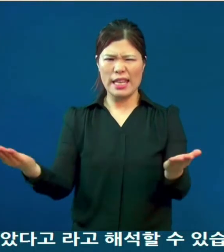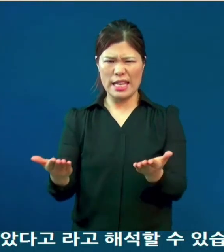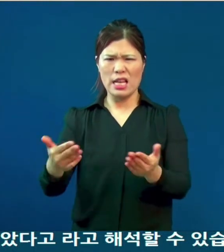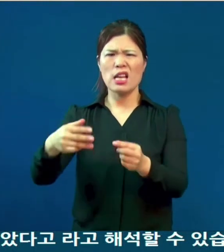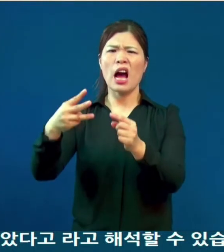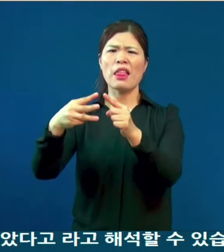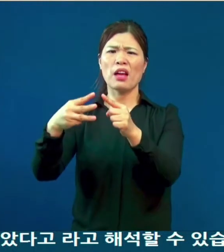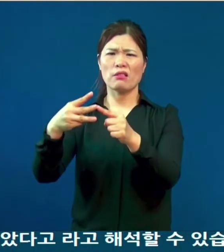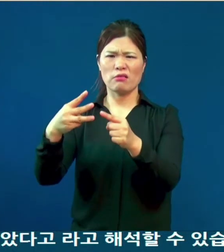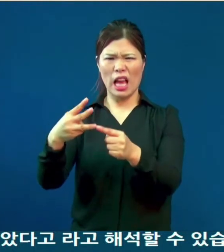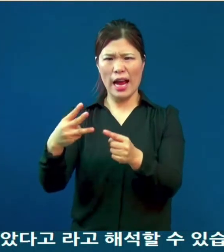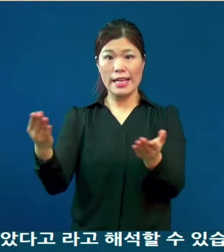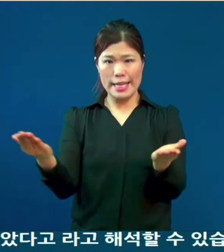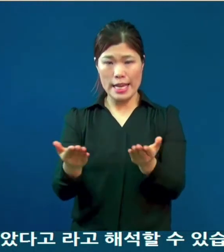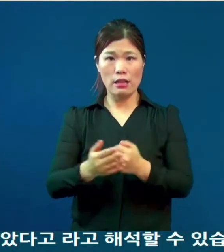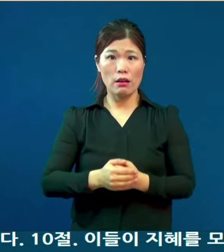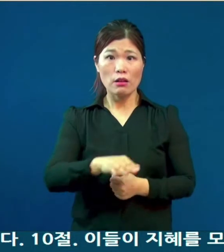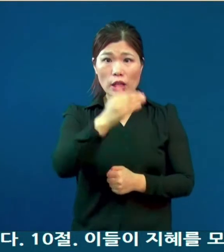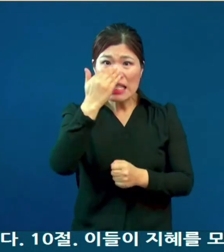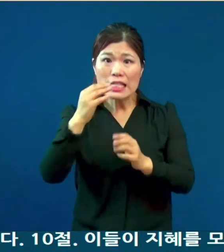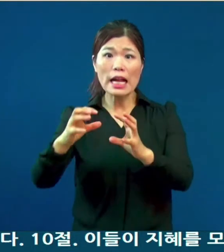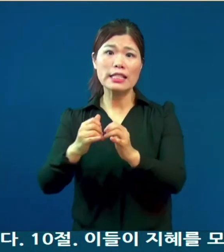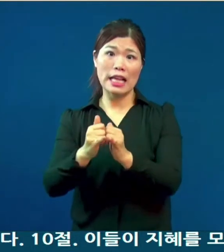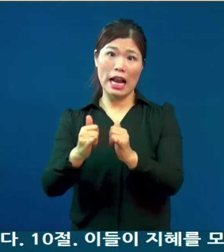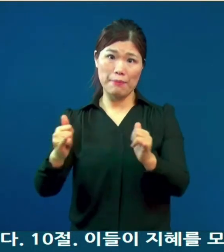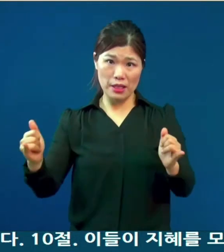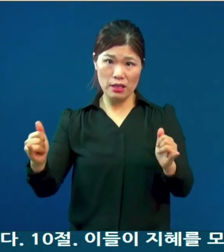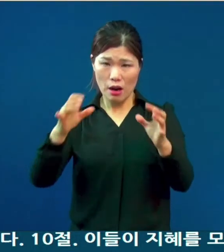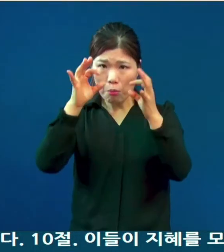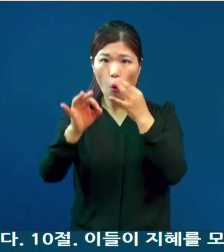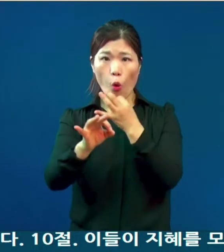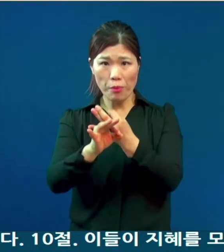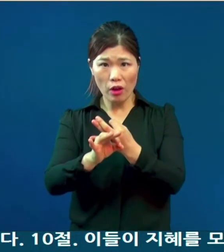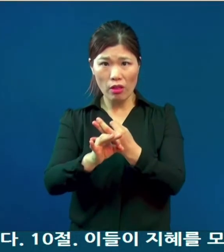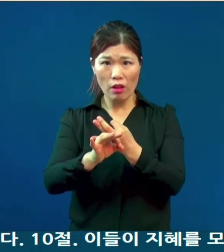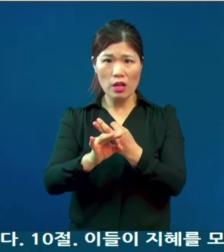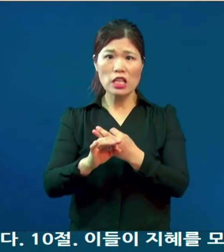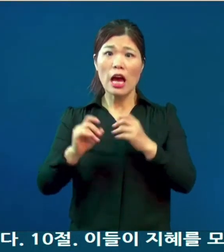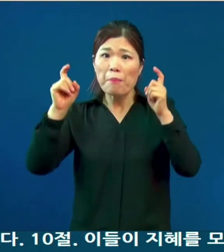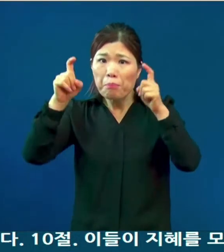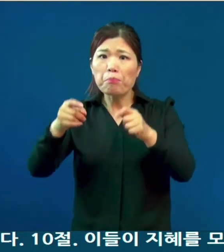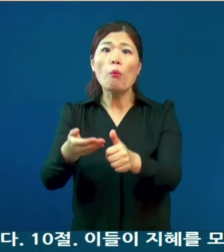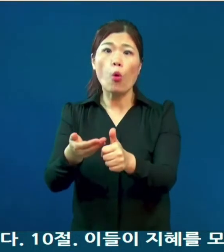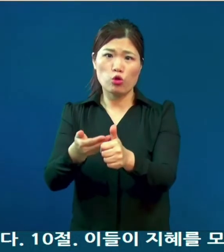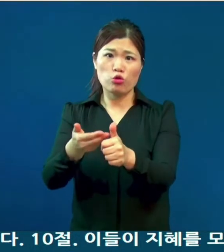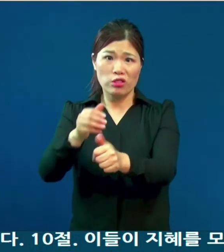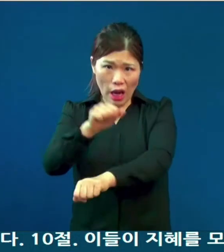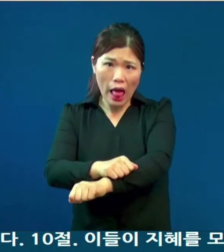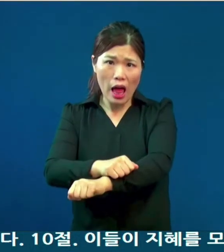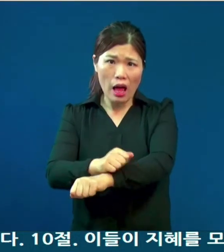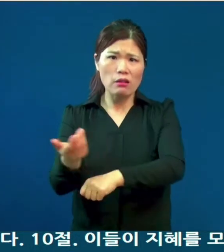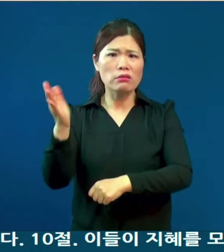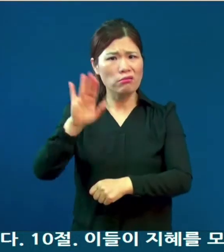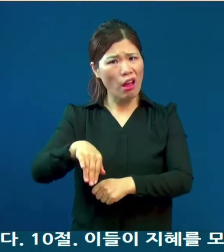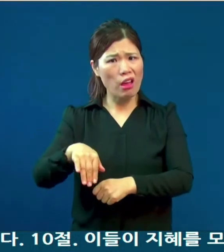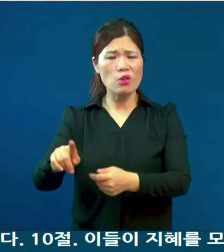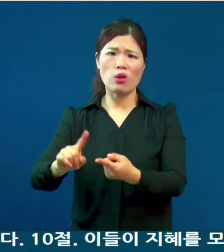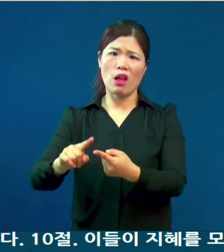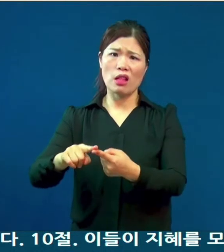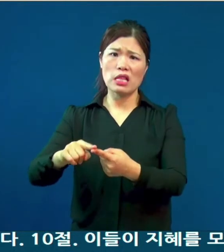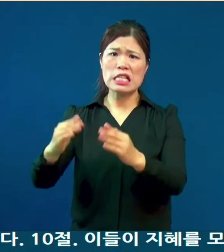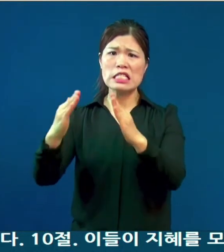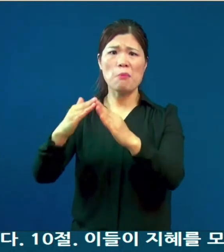여러분, 이스라엘은 원래 유목민이에요. 그래서 목축은 몸에 배어 있습니다. 그런데 건축일은